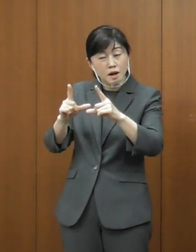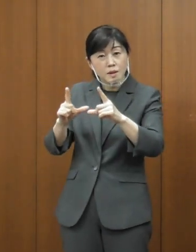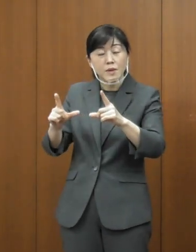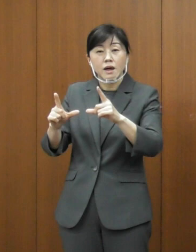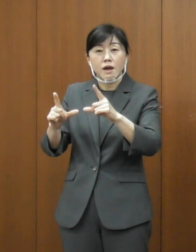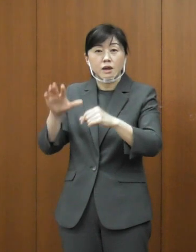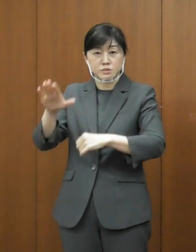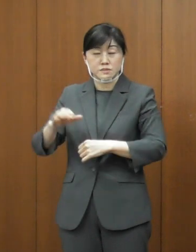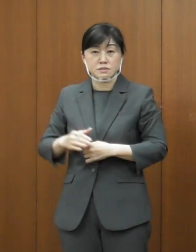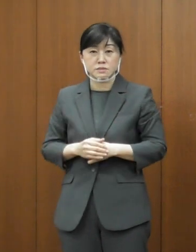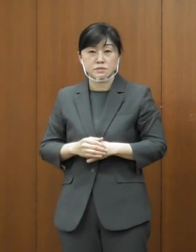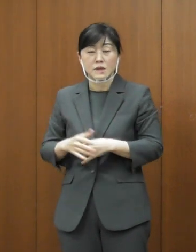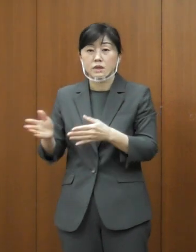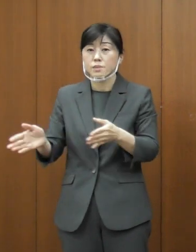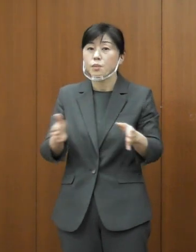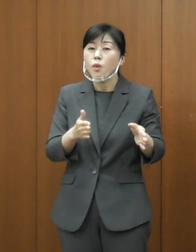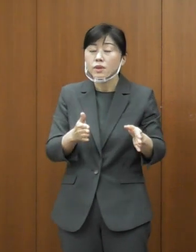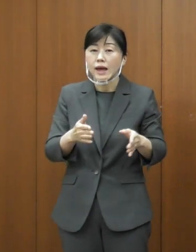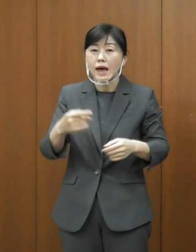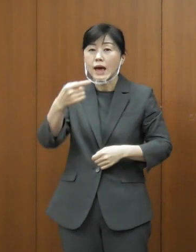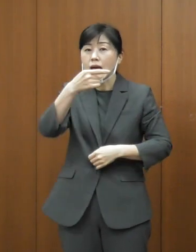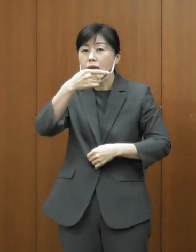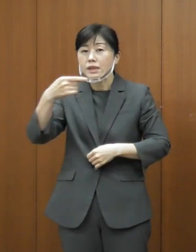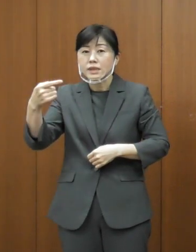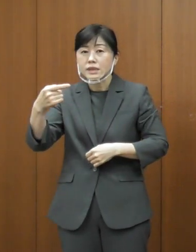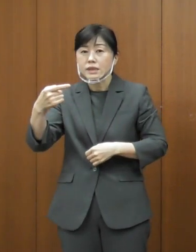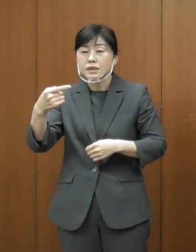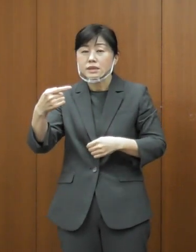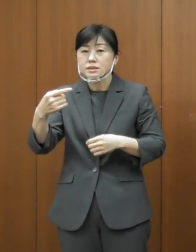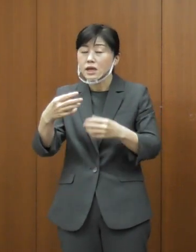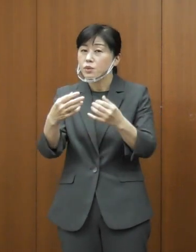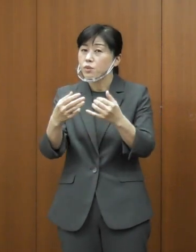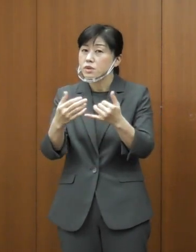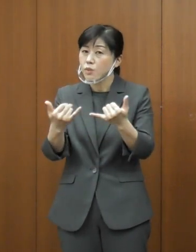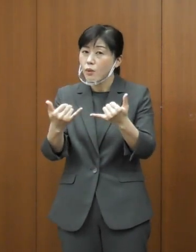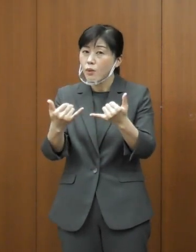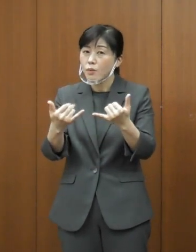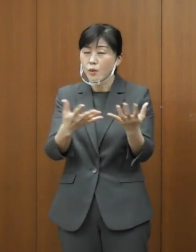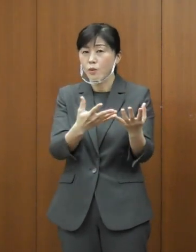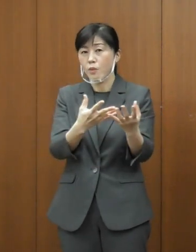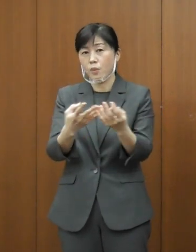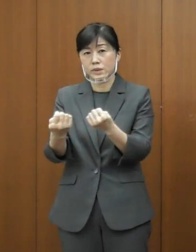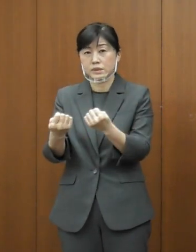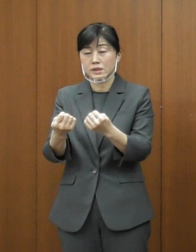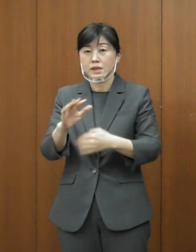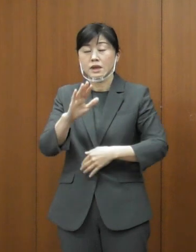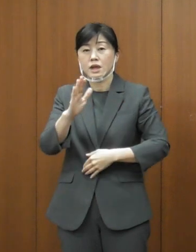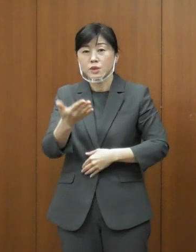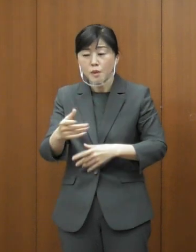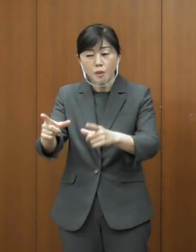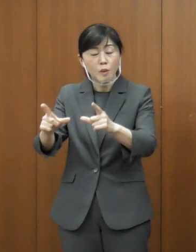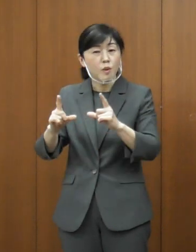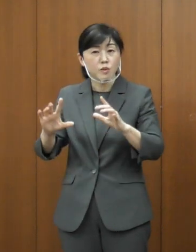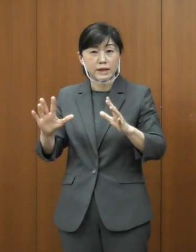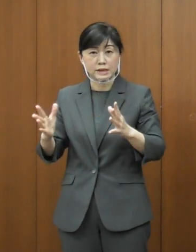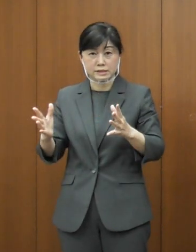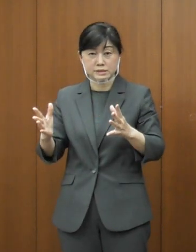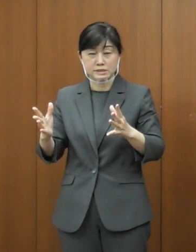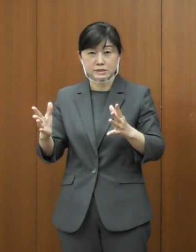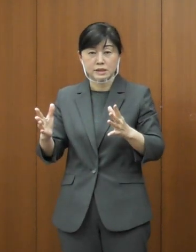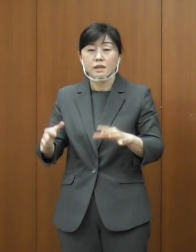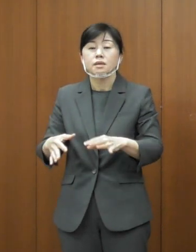で陰性になった方数多くいるんですが、この報告はございません。したが